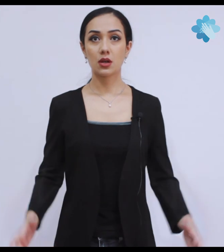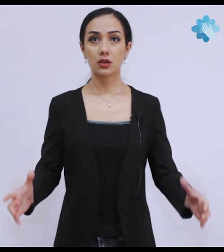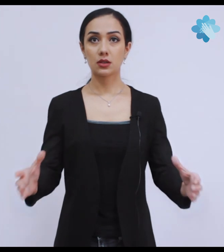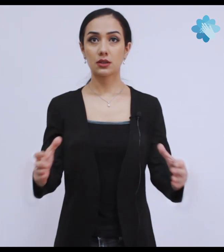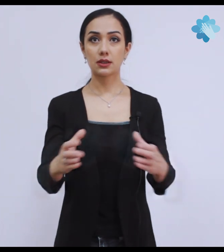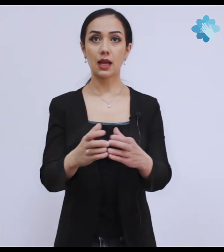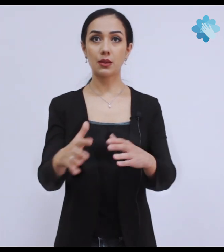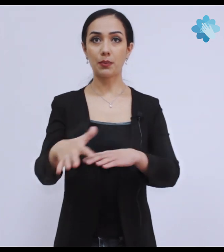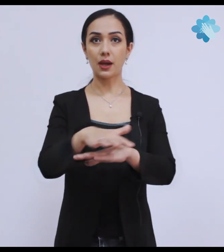толпа